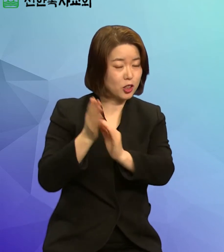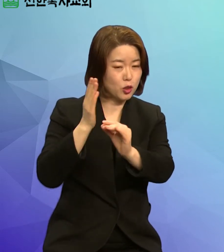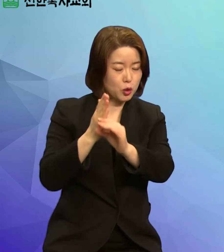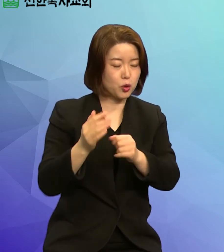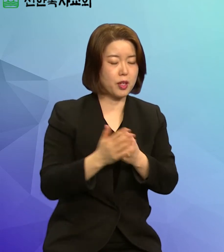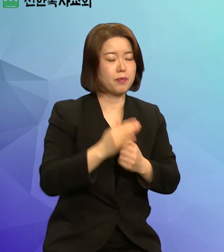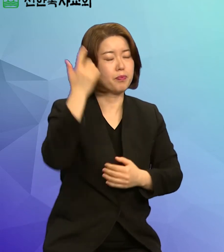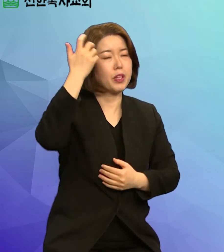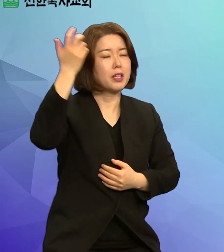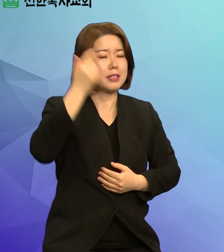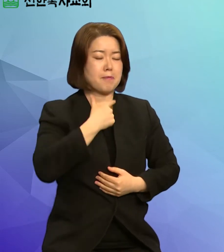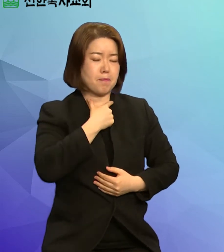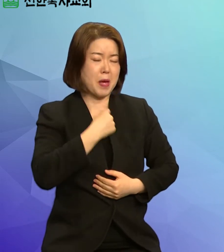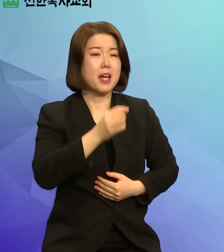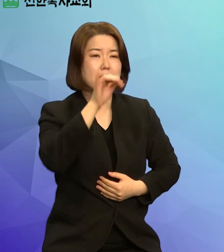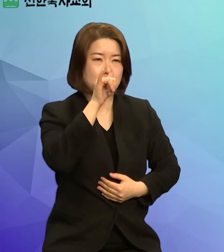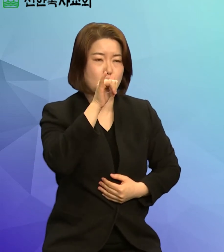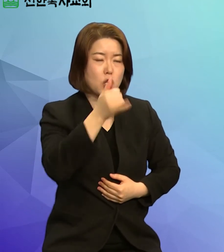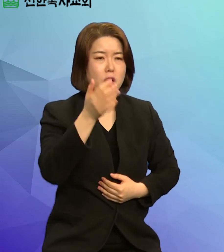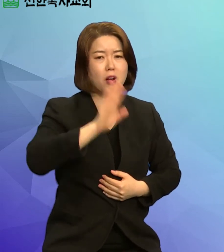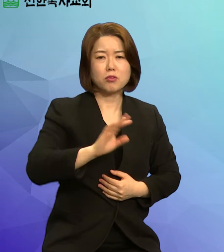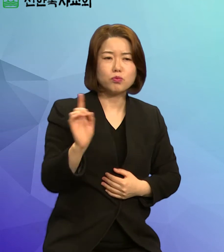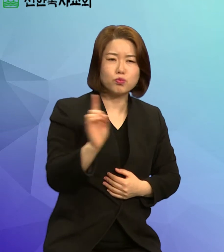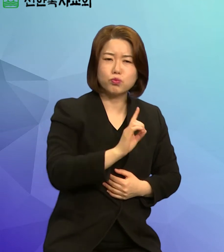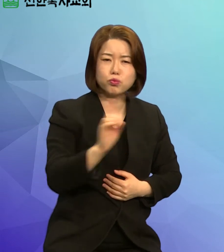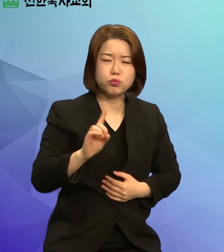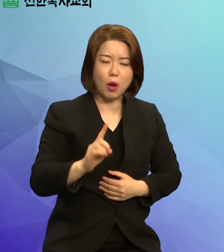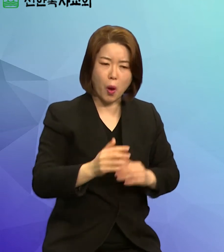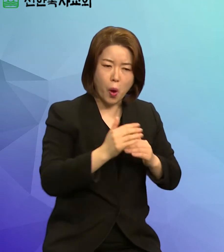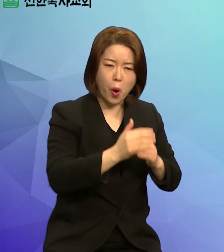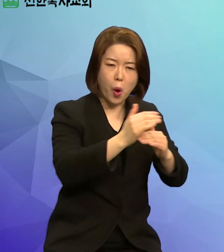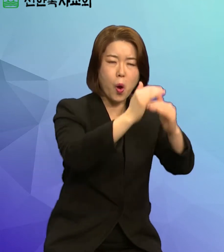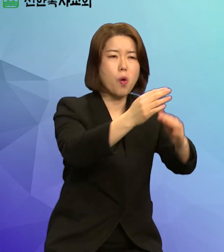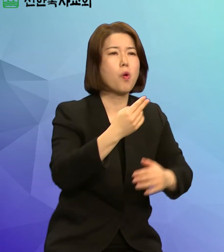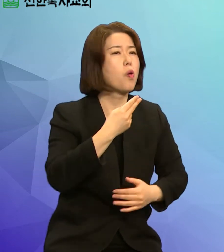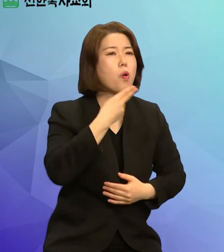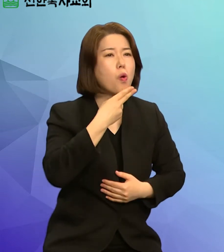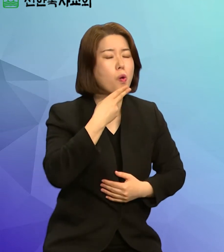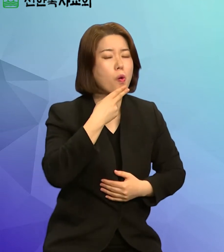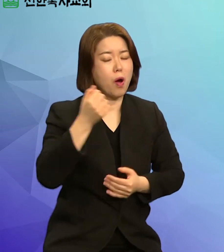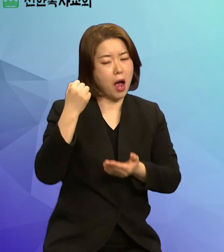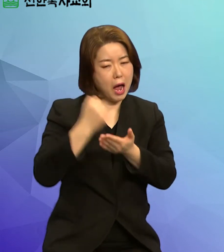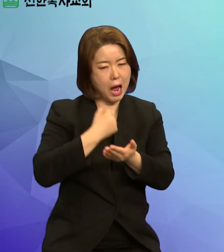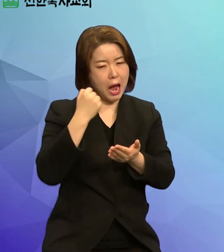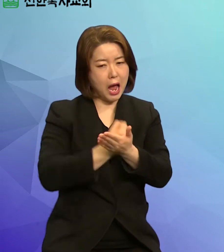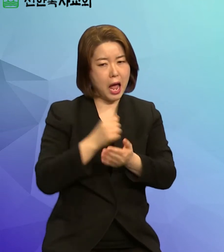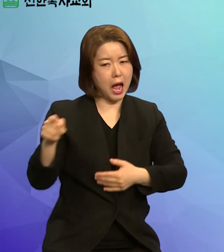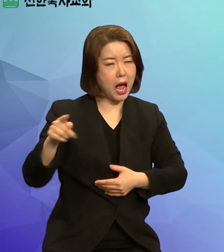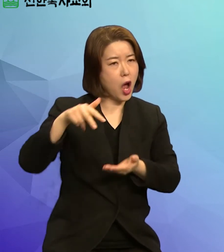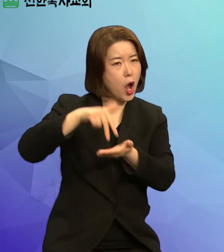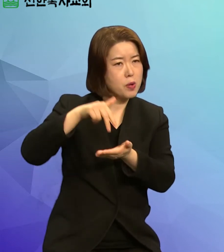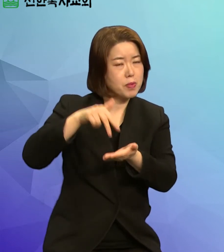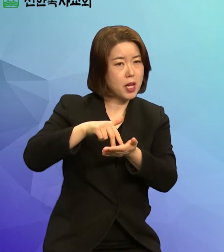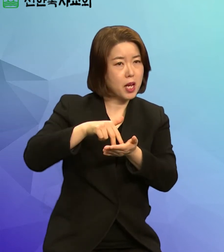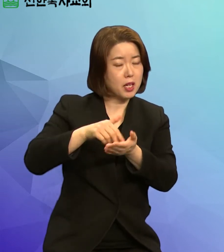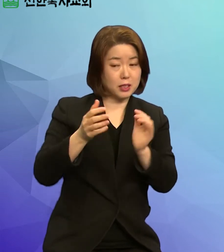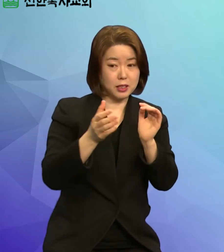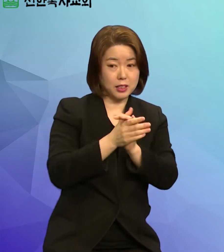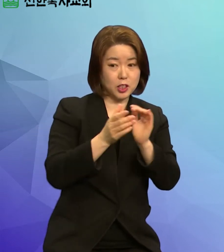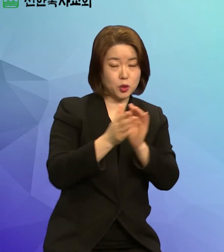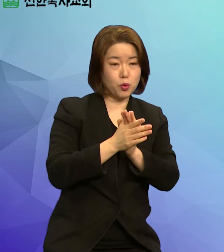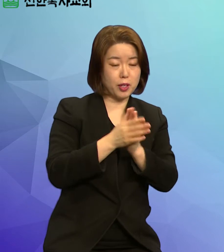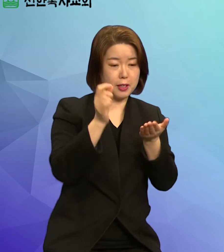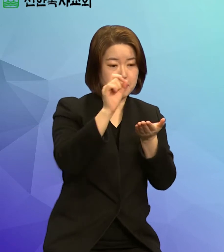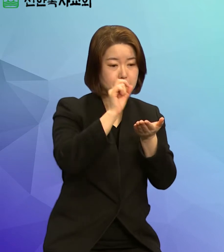영적인 갈망은 있는데 도무지 영적인 진보가 없어서 안타까워하는 그 친구에게 그가